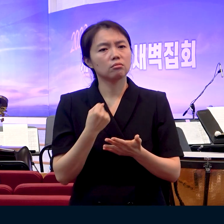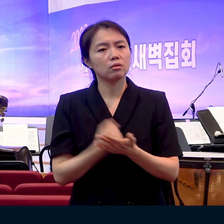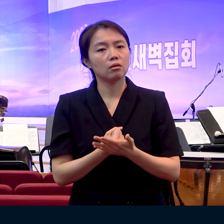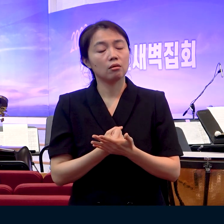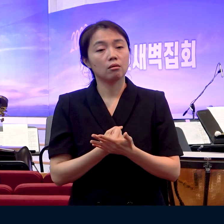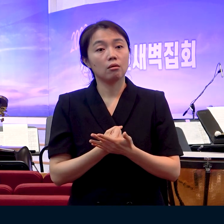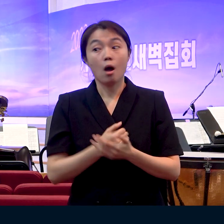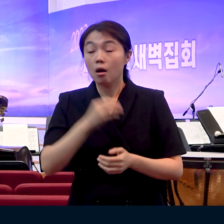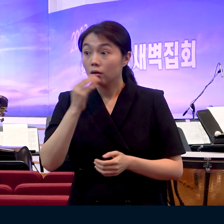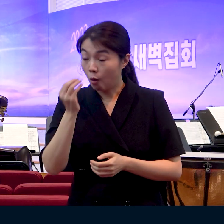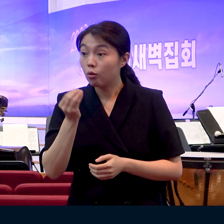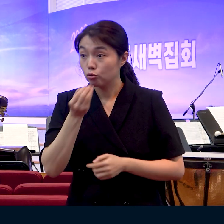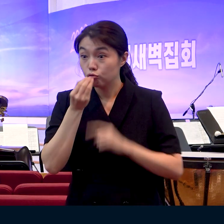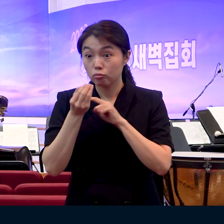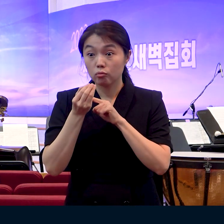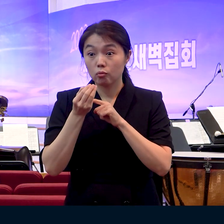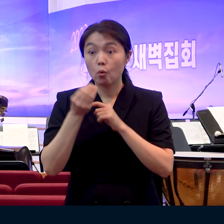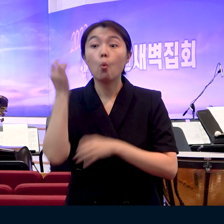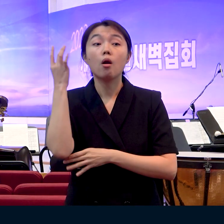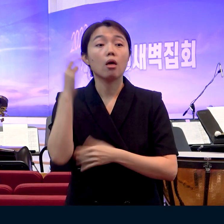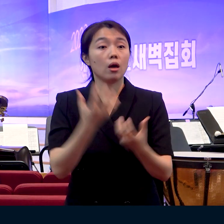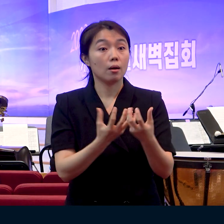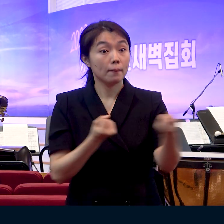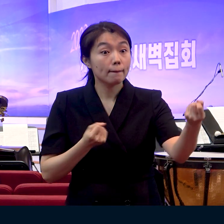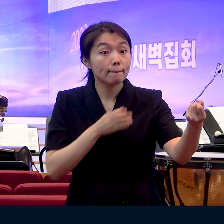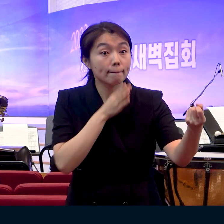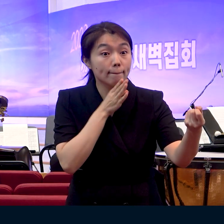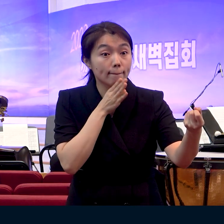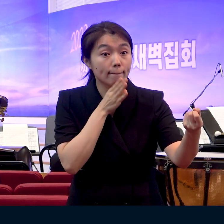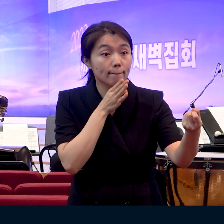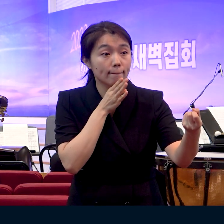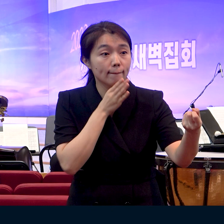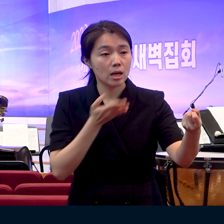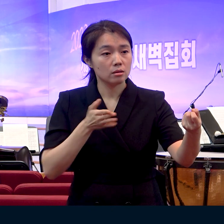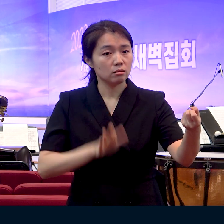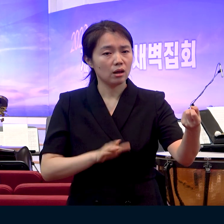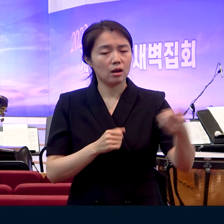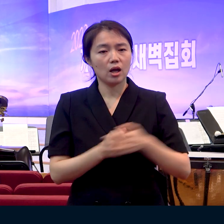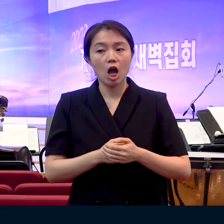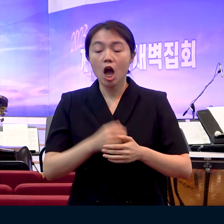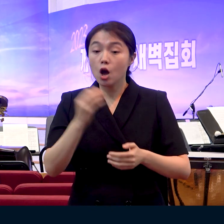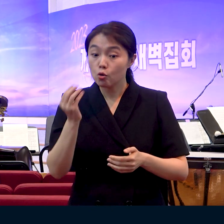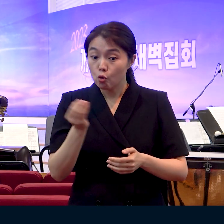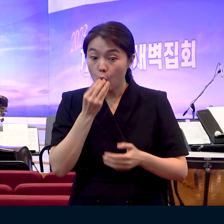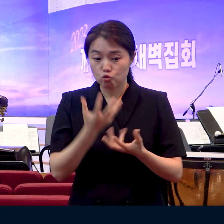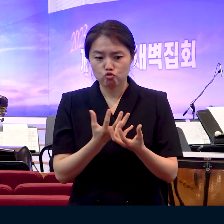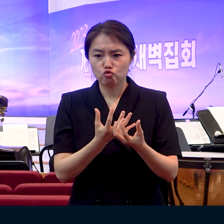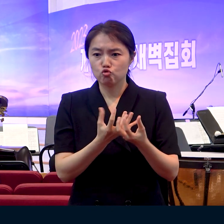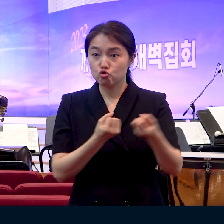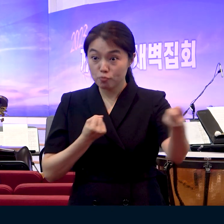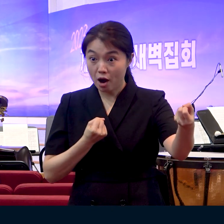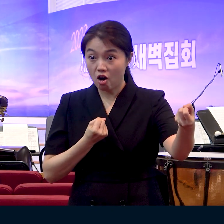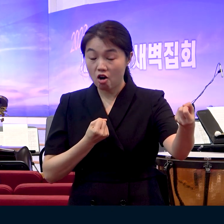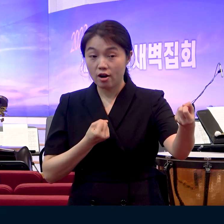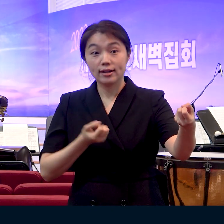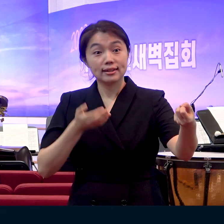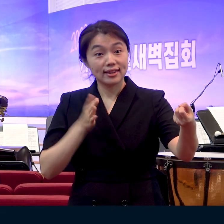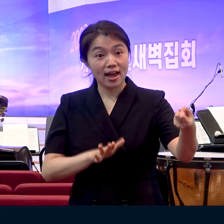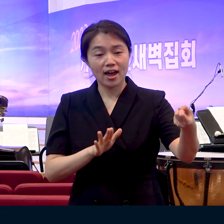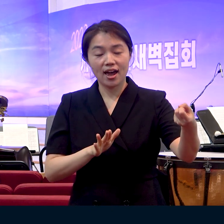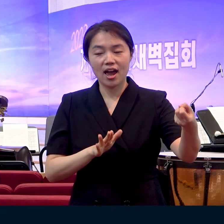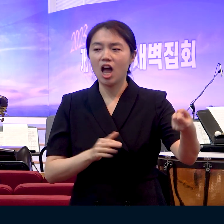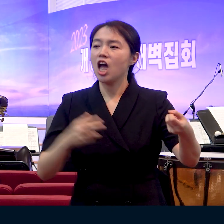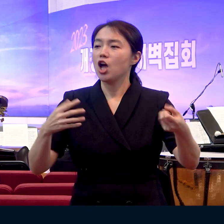알아요. 거룩이라는 것이 구별됨이라는 것을. 그러나 여러분, 그건 구별됨이지 절대로 분리됨은